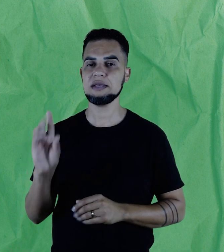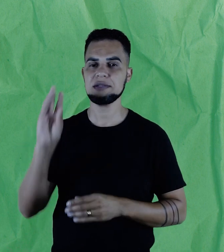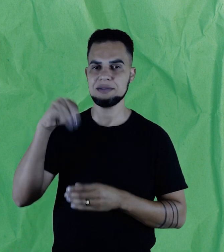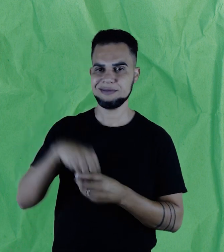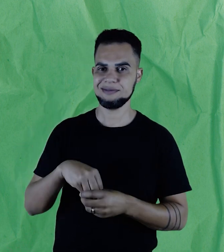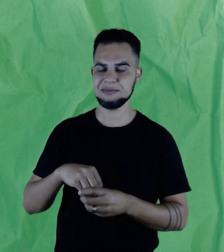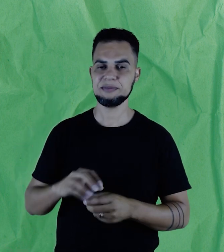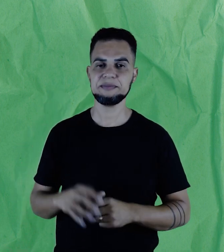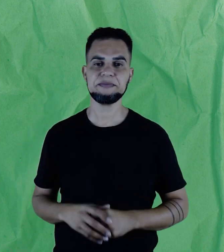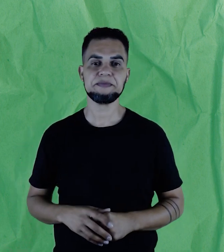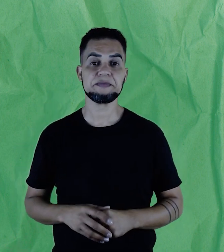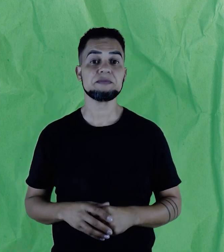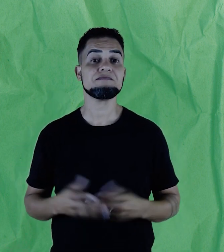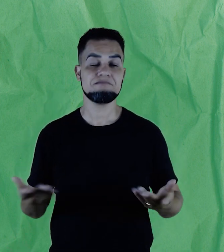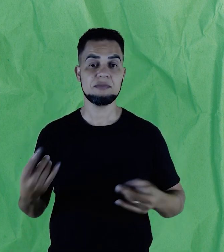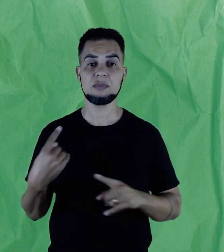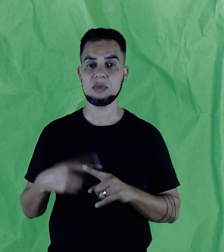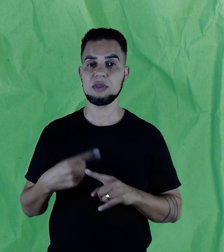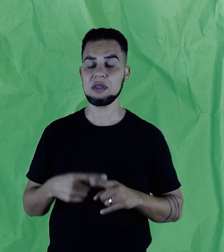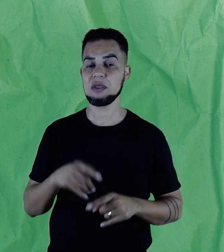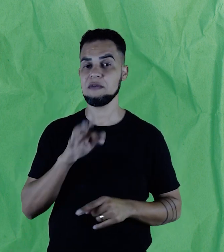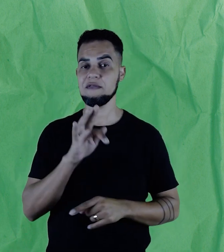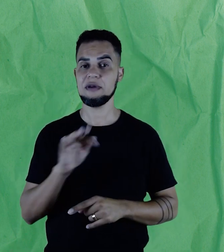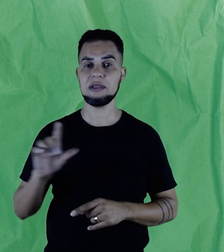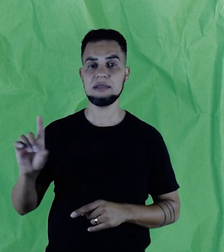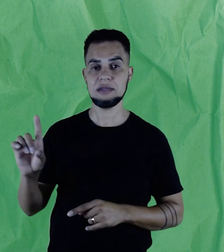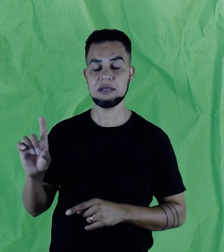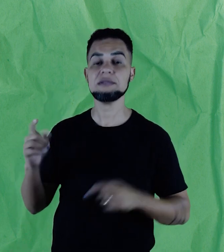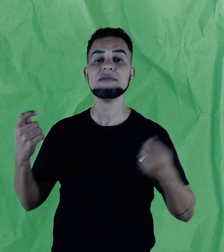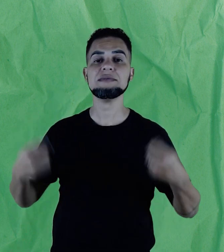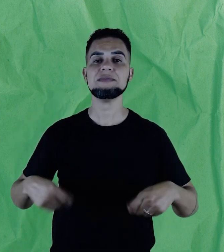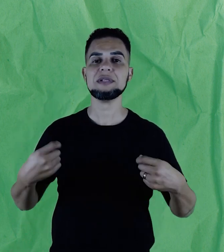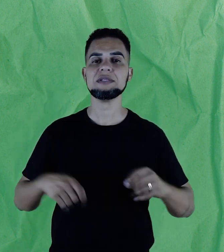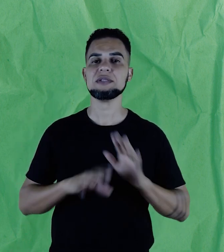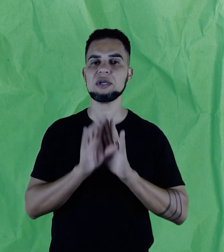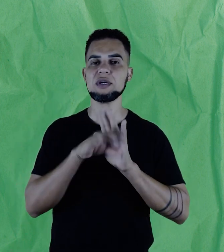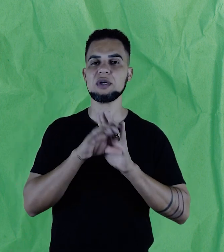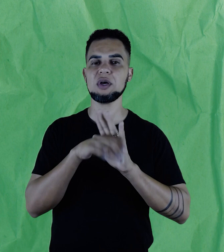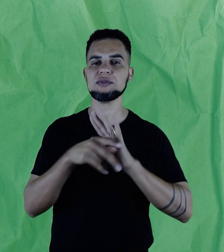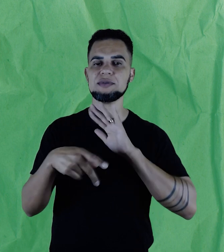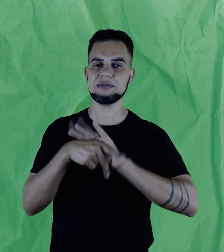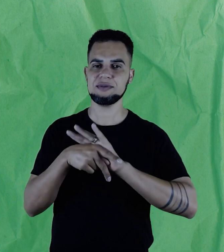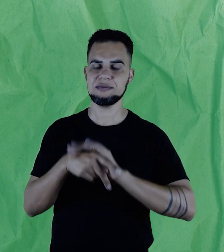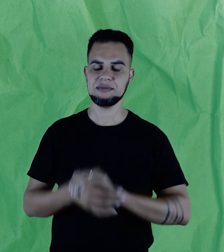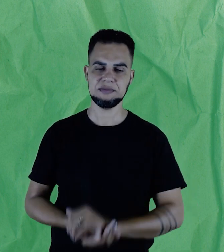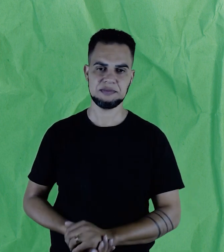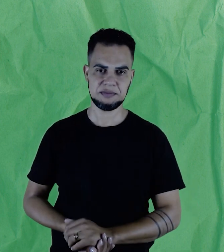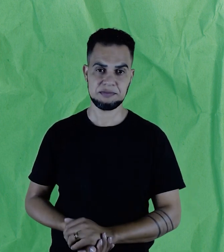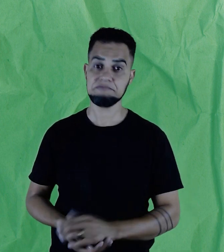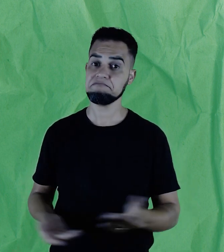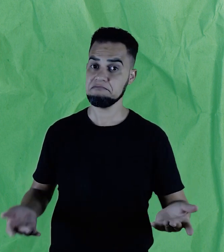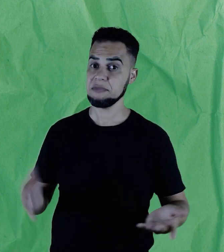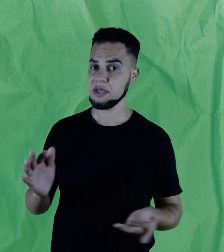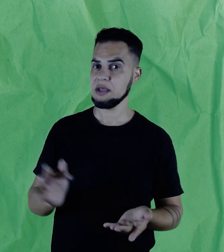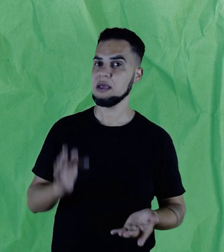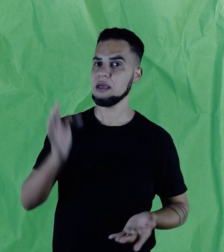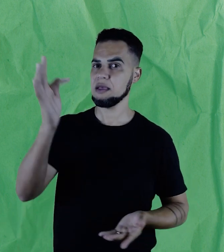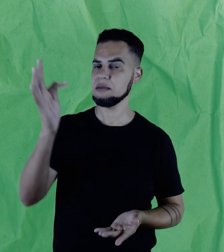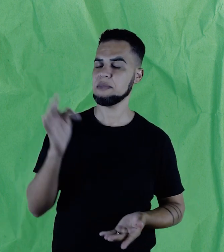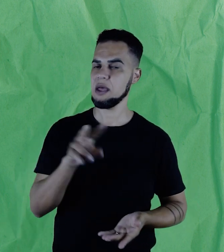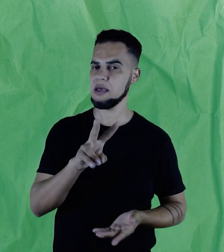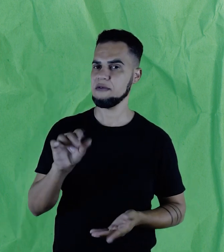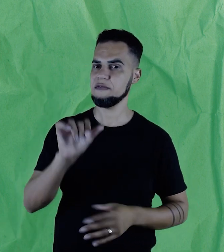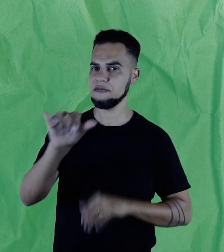ainda dentro dele, tá? Porque o Firebase ele requer o uso de códigos nativos. Em breve isso